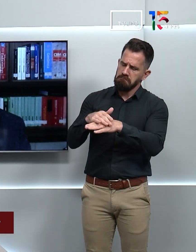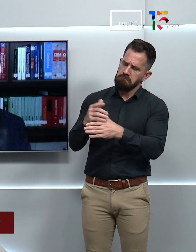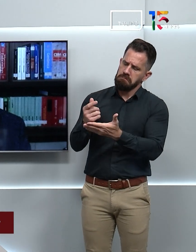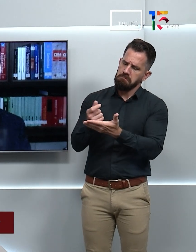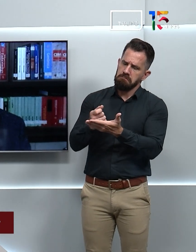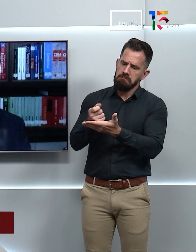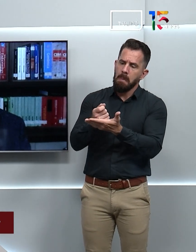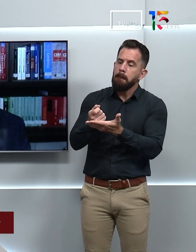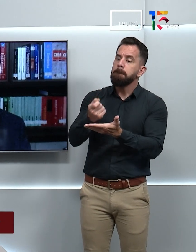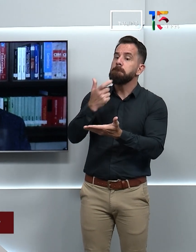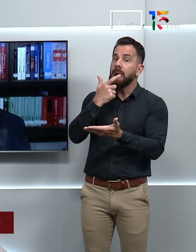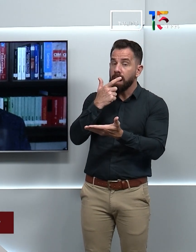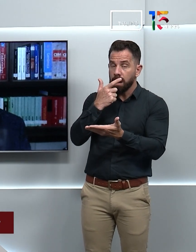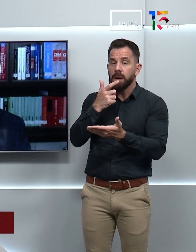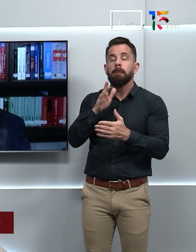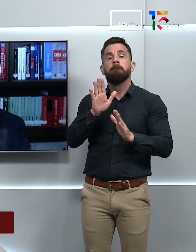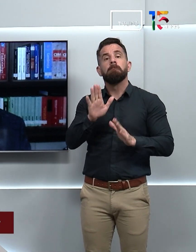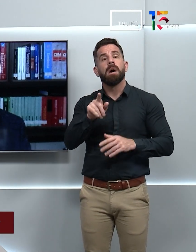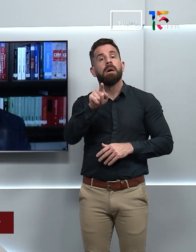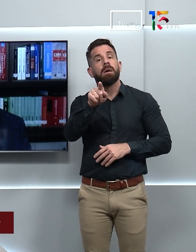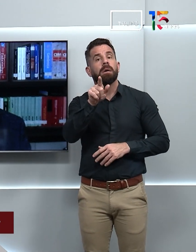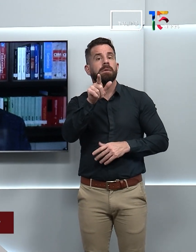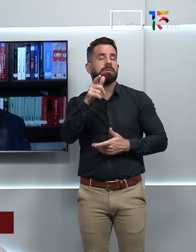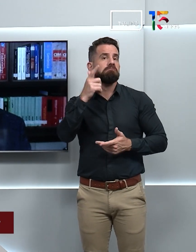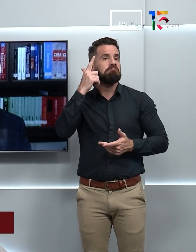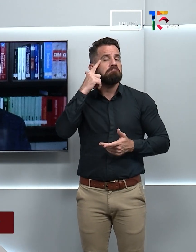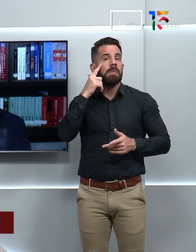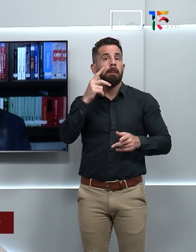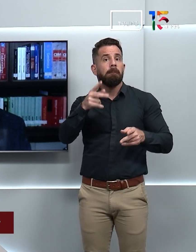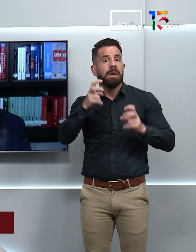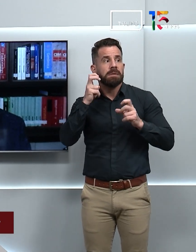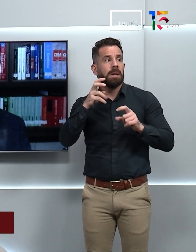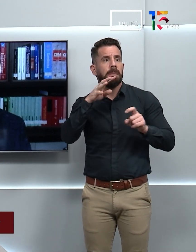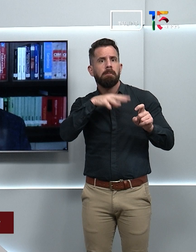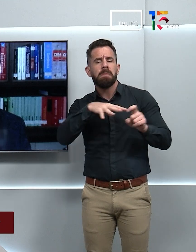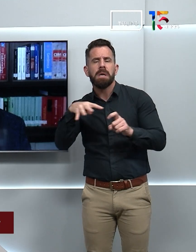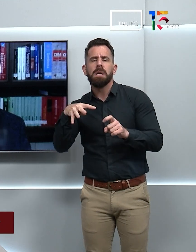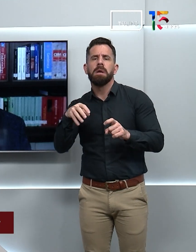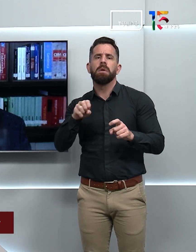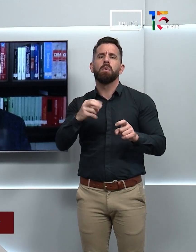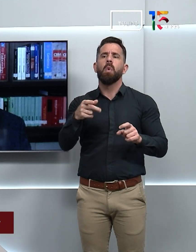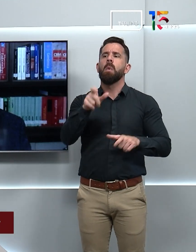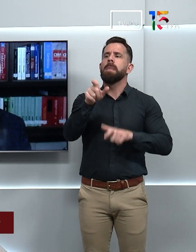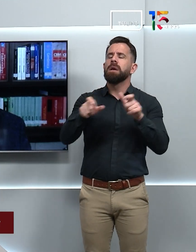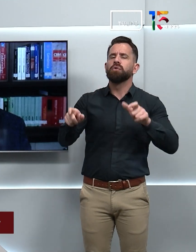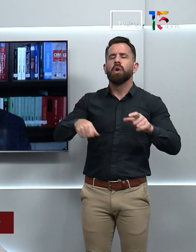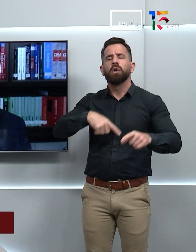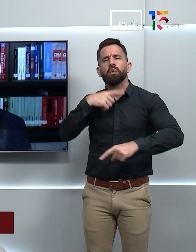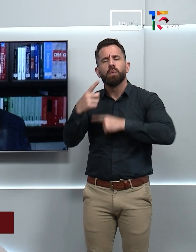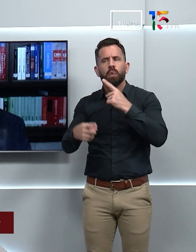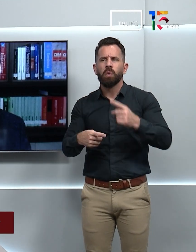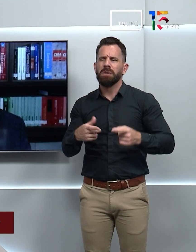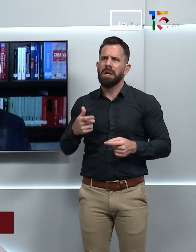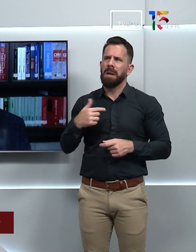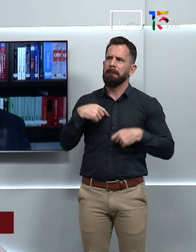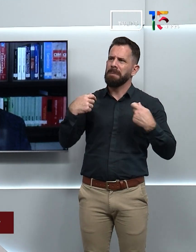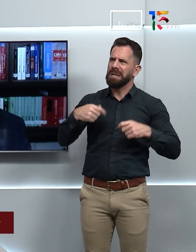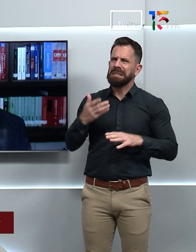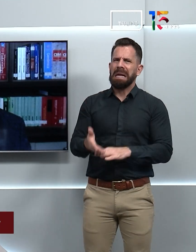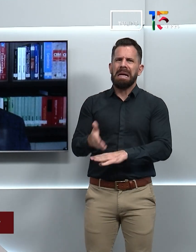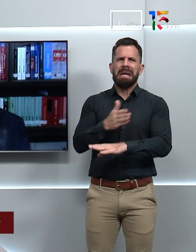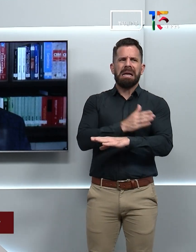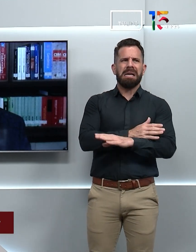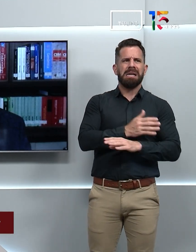mais observa em laboratório como mito, como dúvida das pessoas, se é para tomar em jejum ou não,